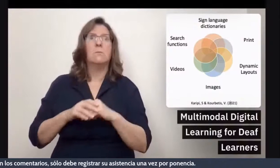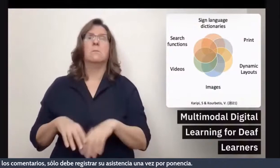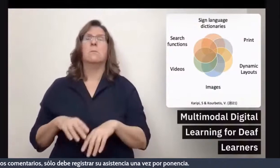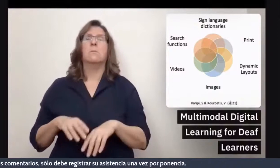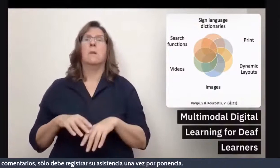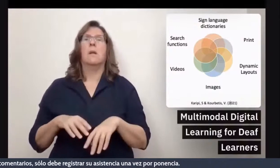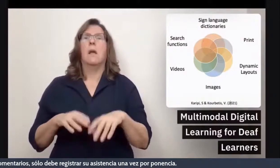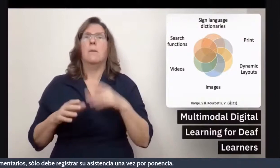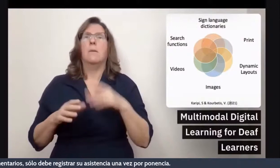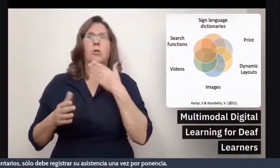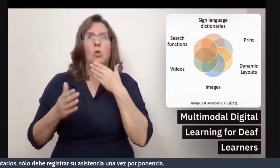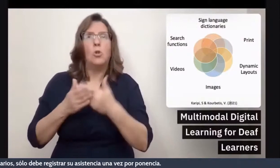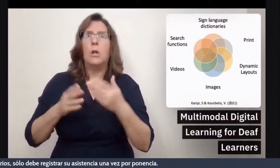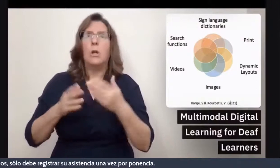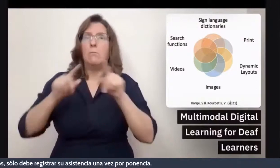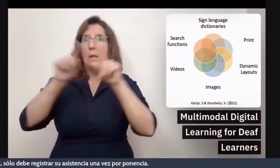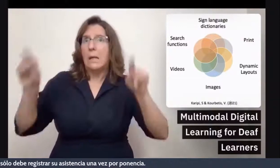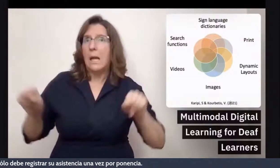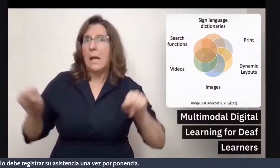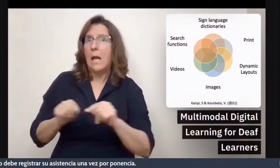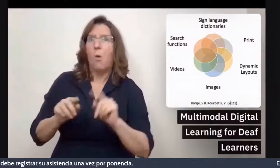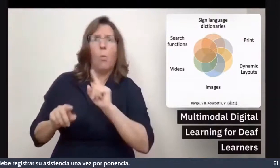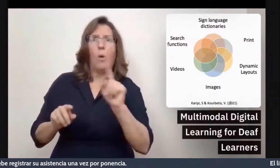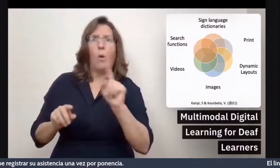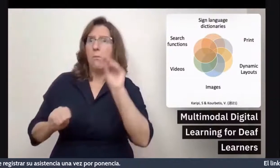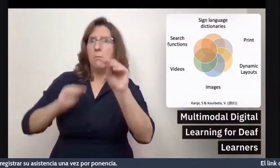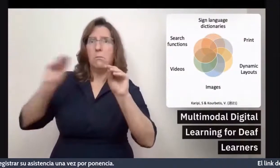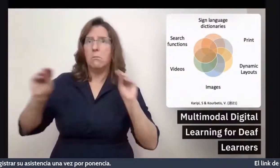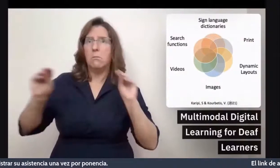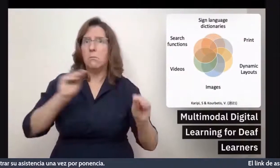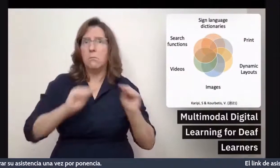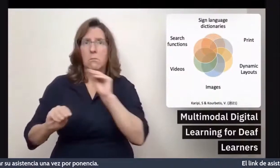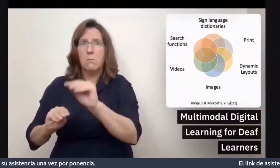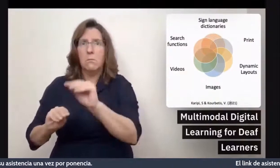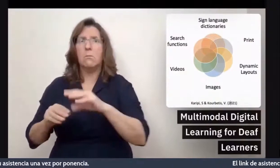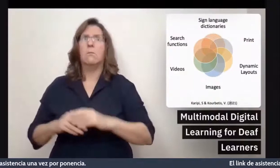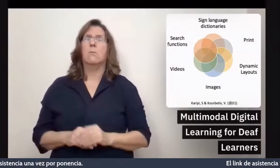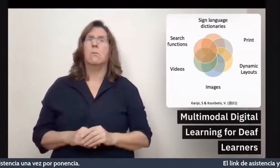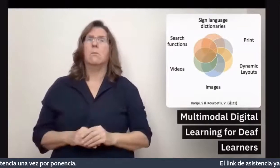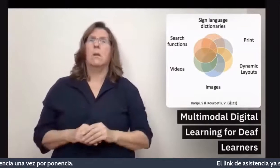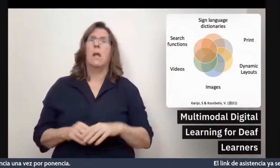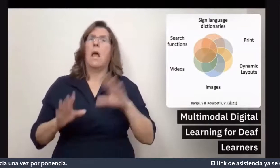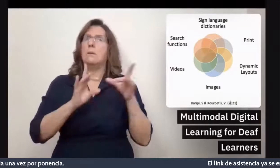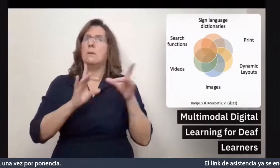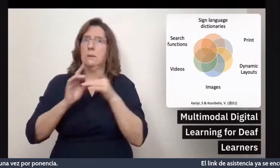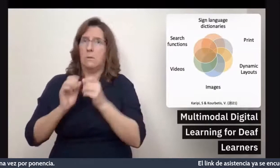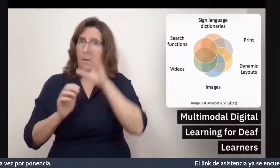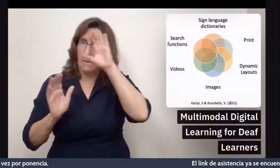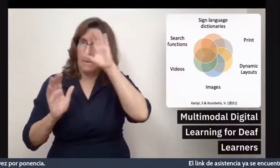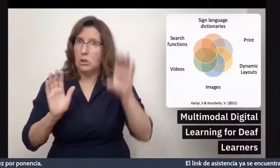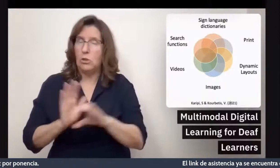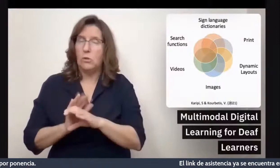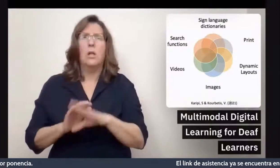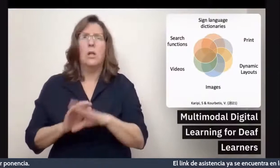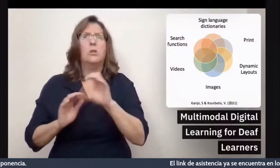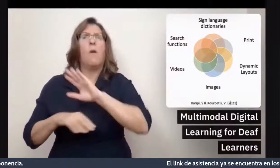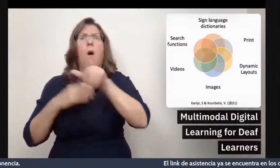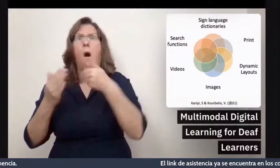Ponen el contenido en la pantalla con imágenes y eso se debe considerar cuidadosamente. Debe haber un flujo en el diseño que